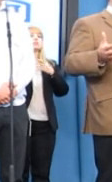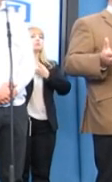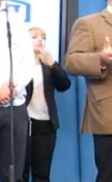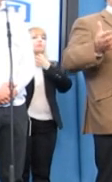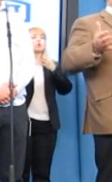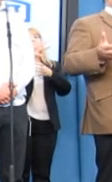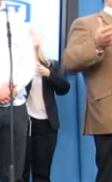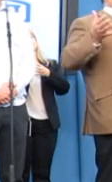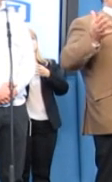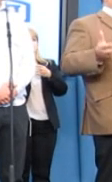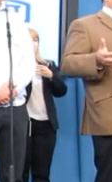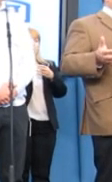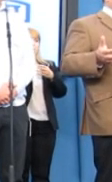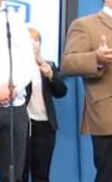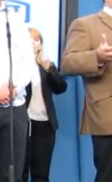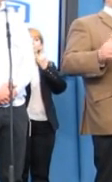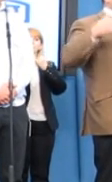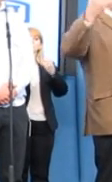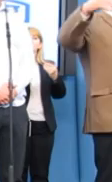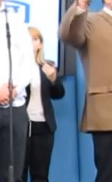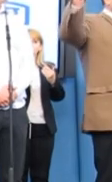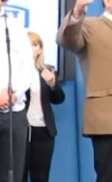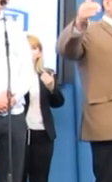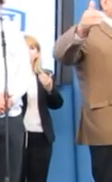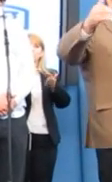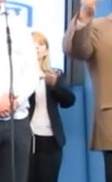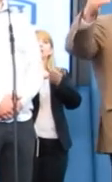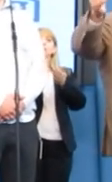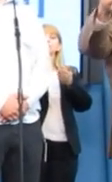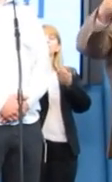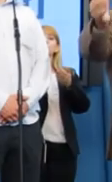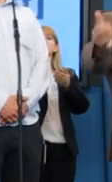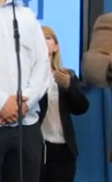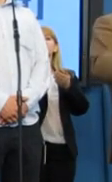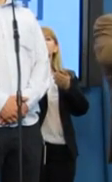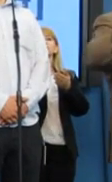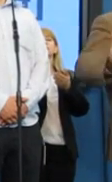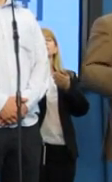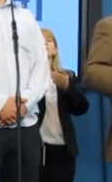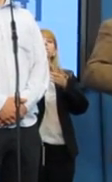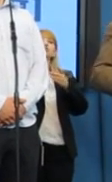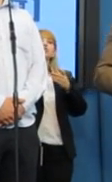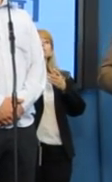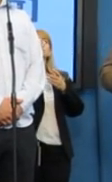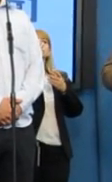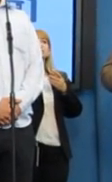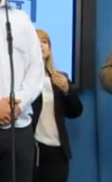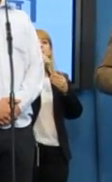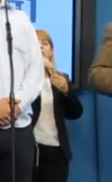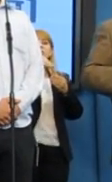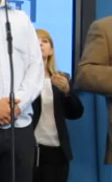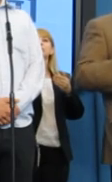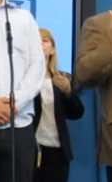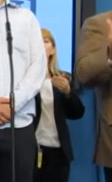wszyscy. Jeżeli było tak, że kwota 200 ileś tysięcy, czy prawie 300, to państwo doskonale wiedzą,